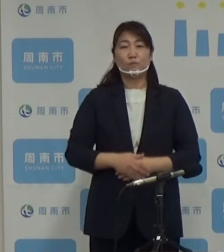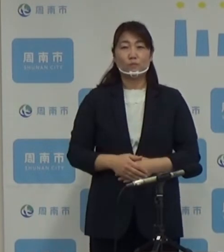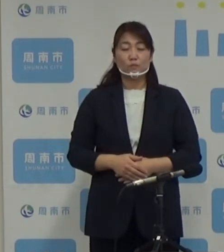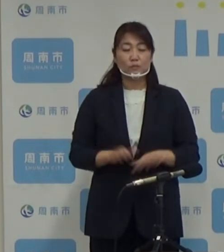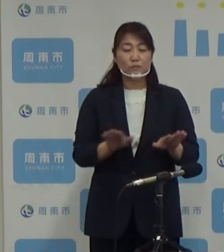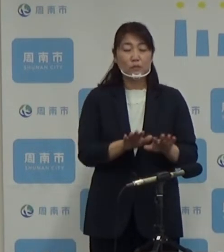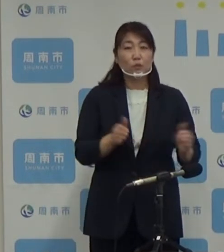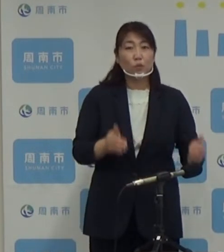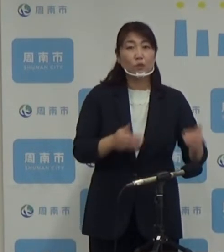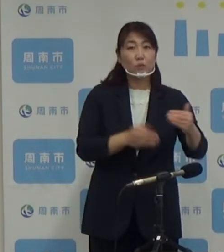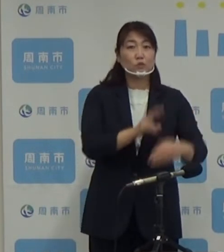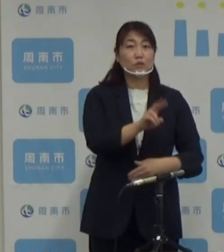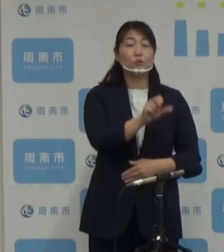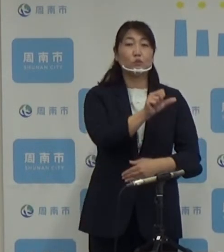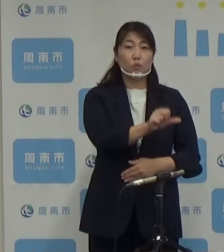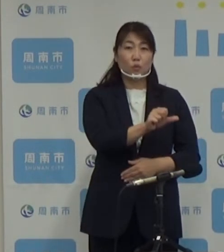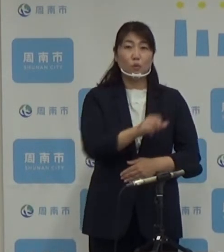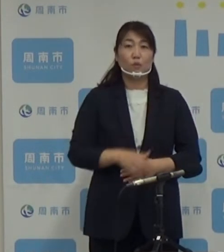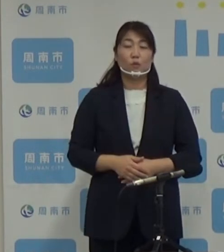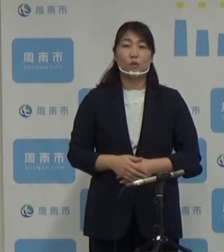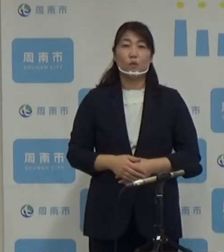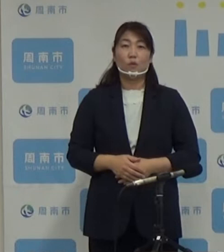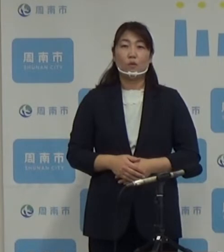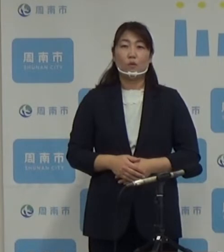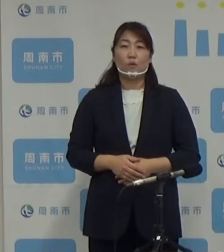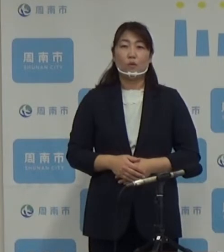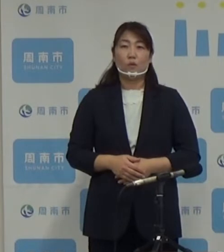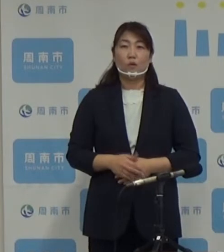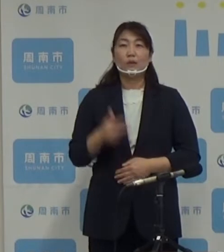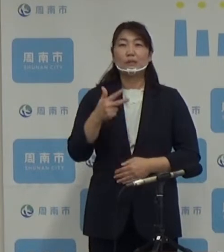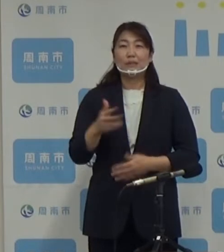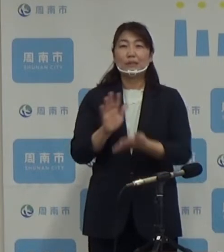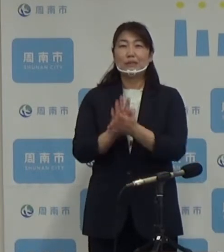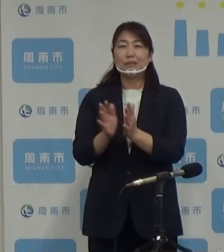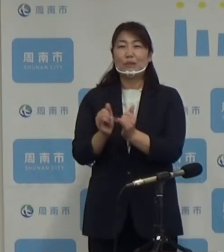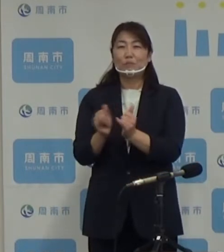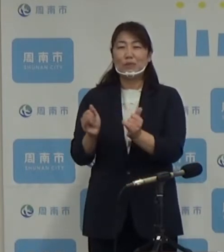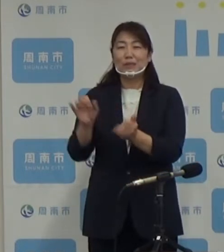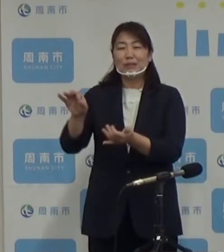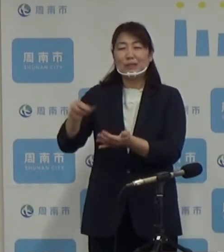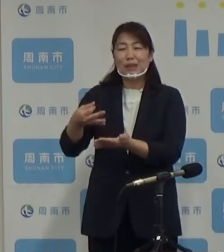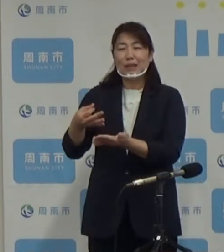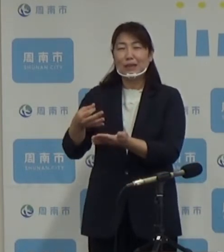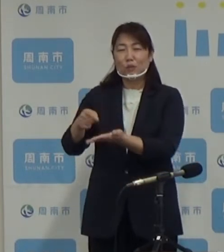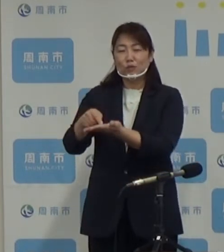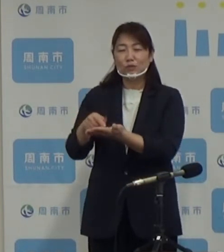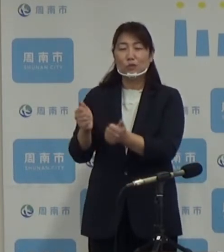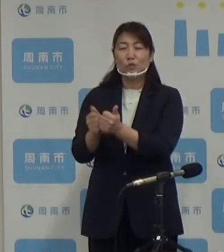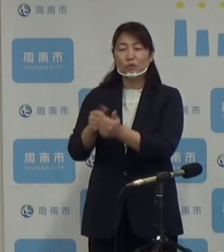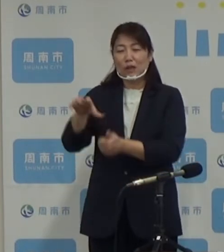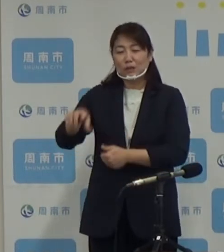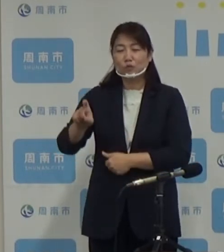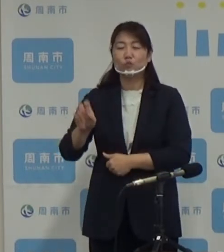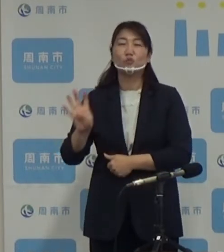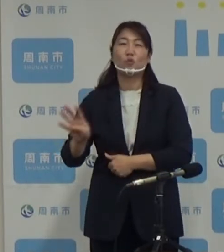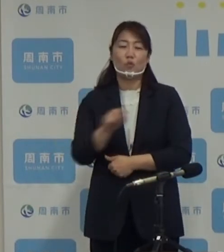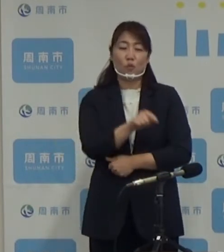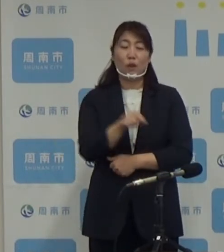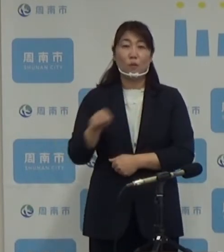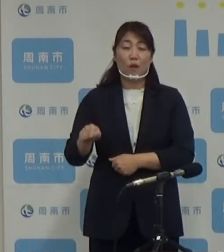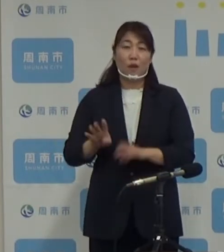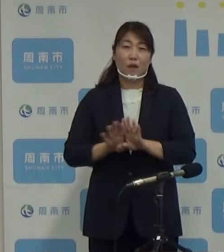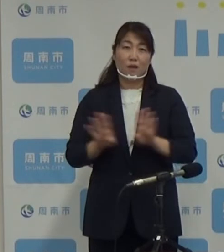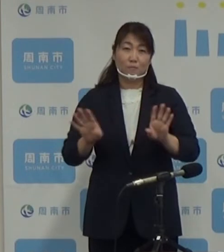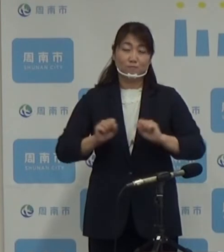児童クラブ25施設市県民税申告相談14カ所については施設を会館